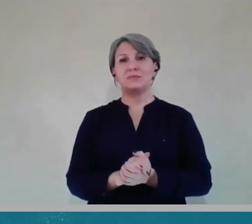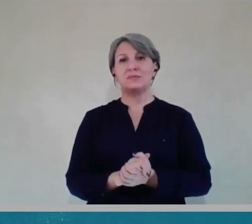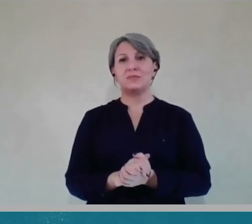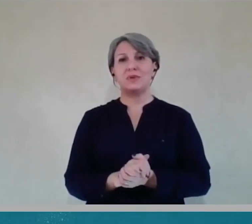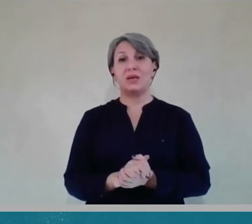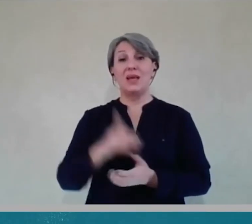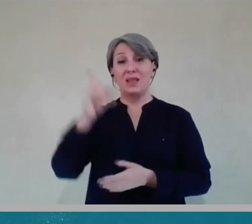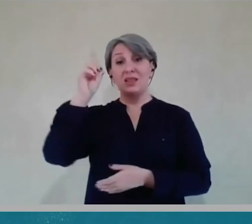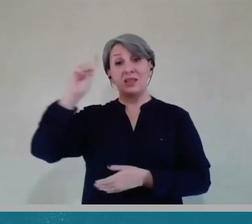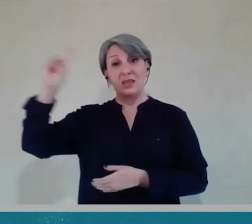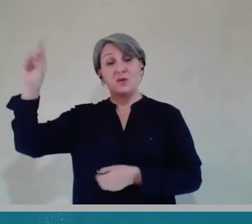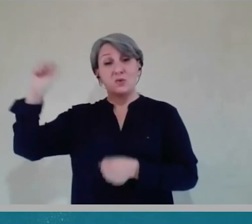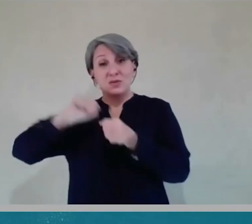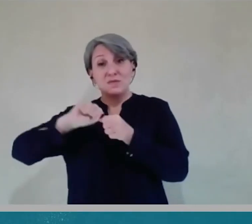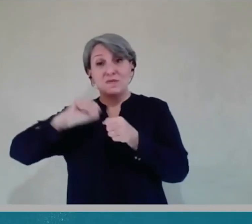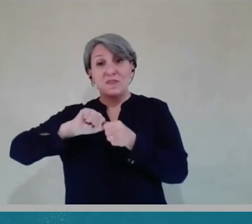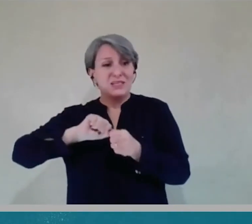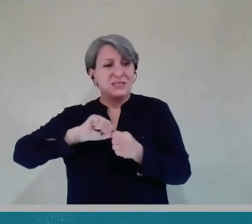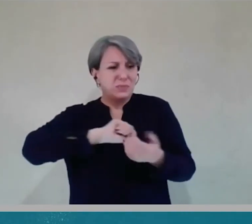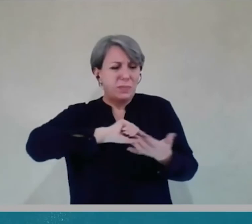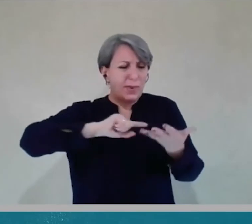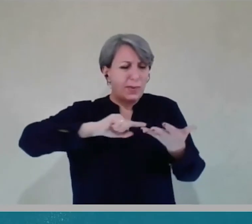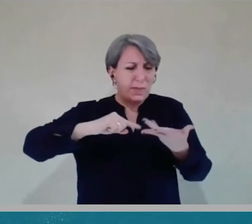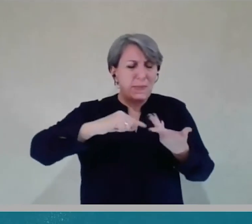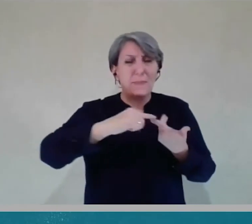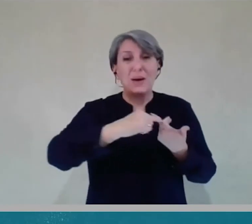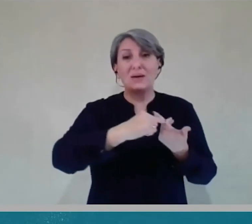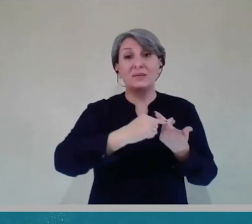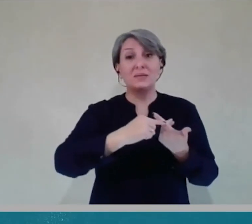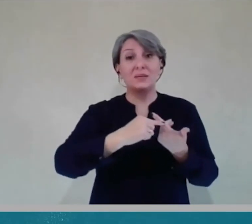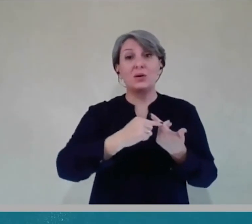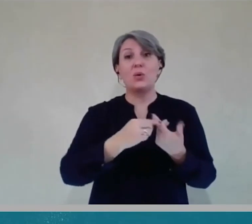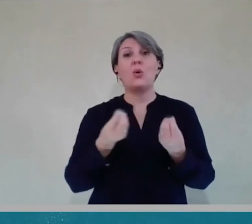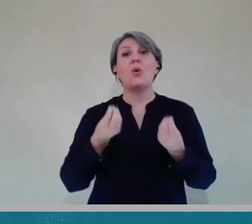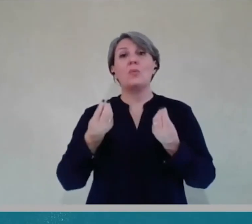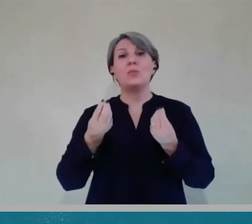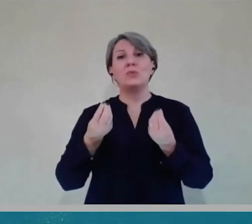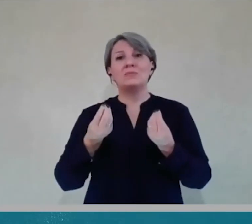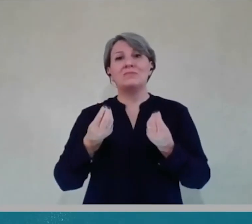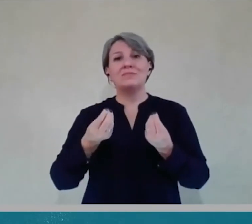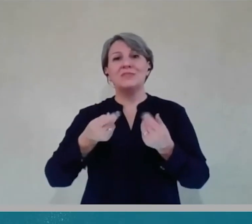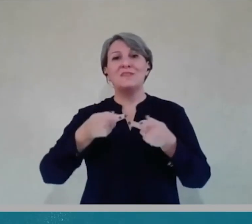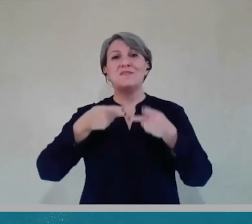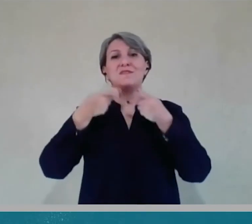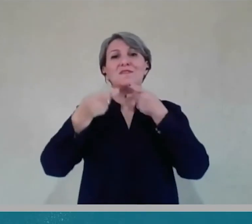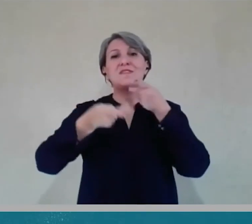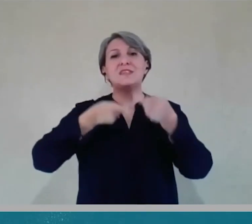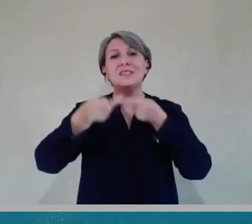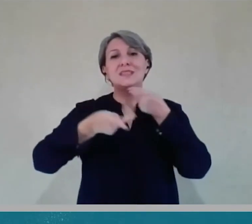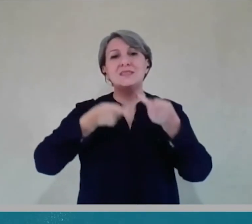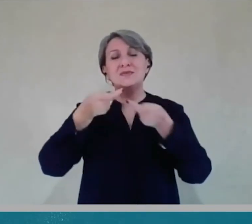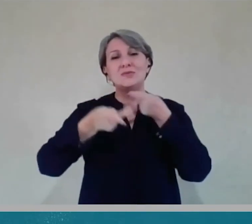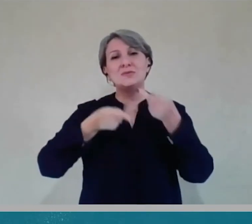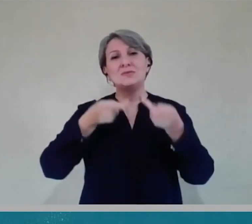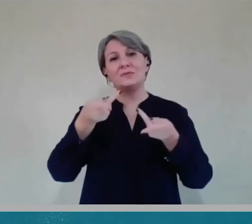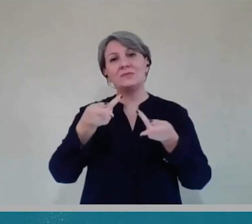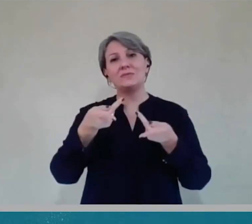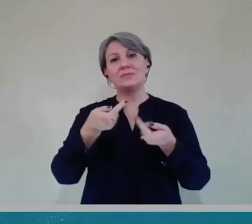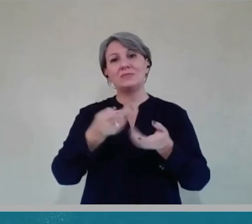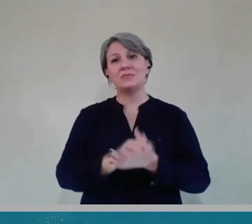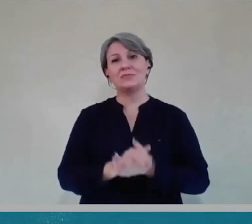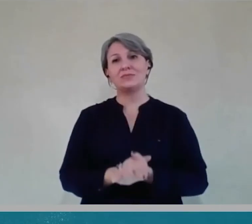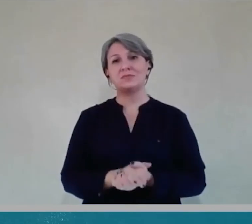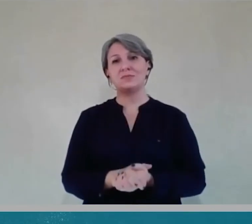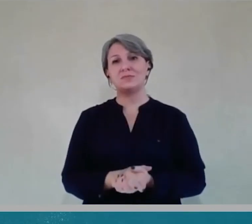obra realizada por Deus até o dia de hoje, foi realizada pela palavra. Não pense que é